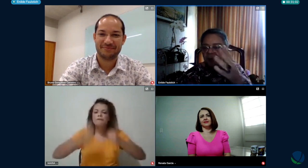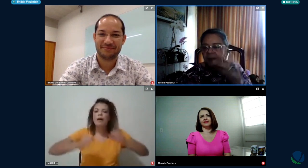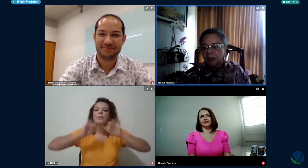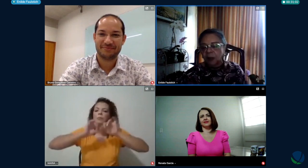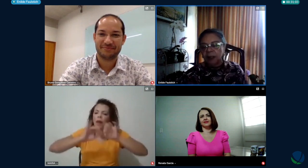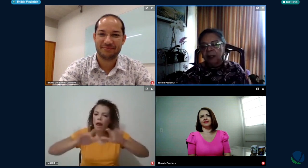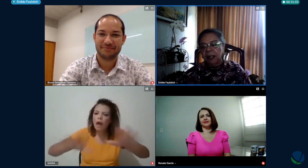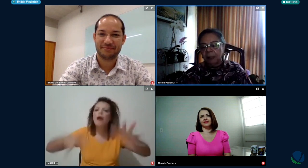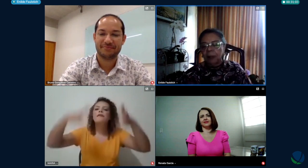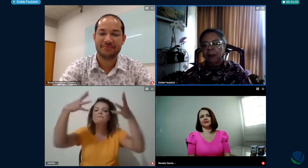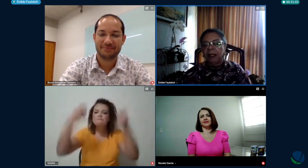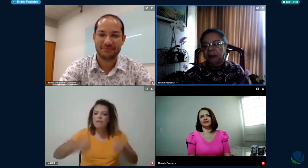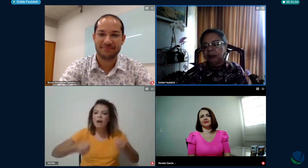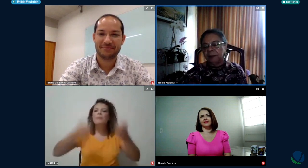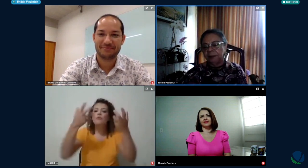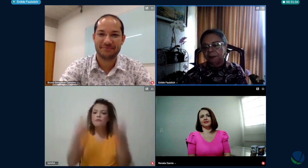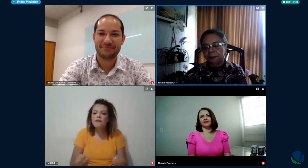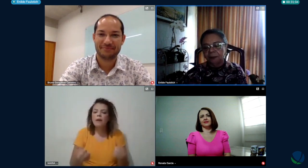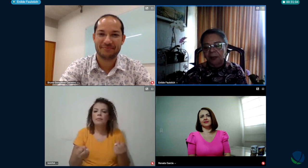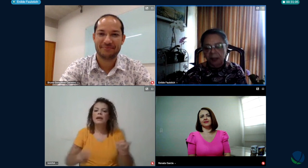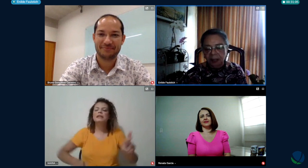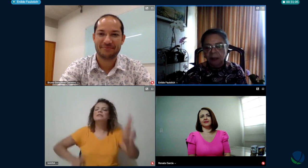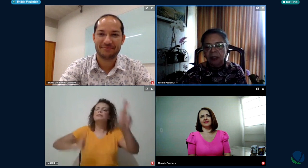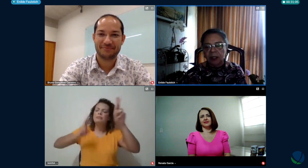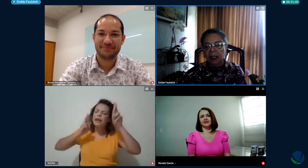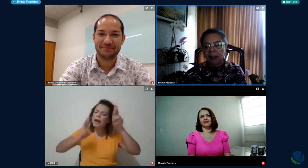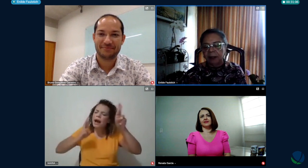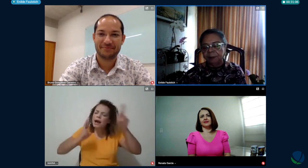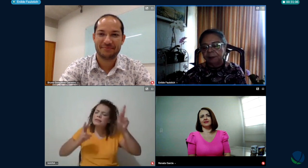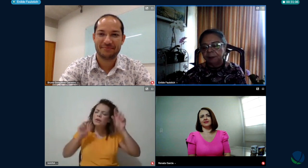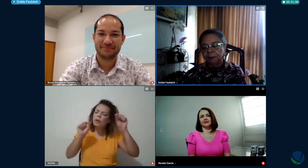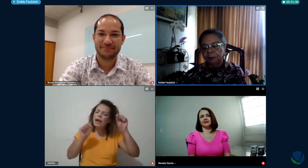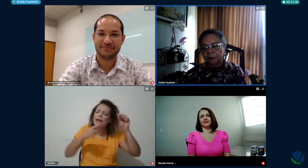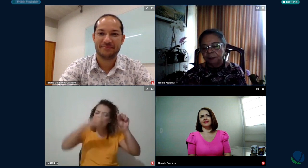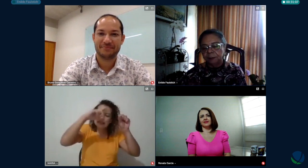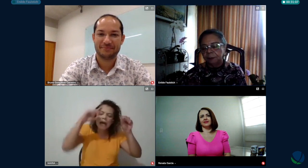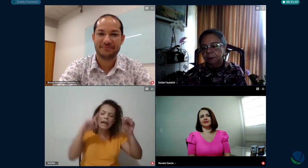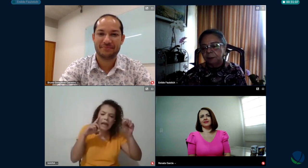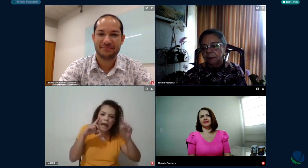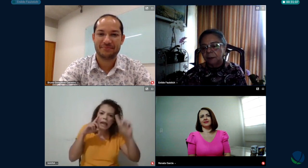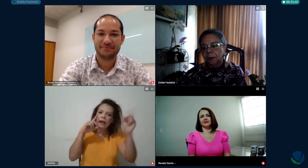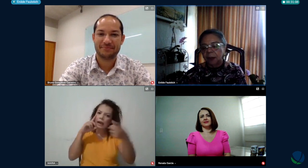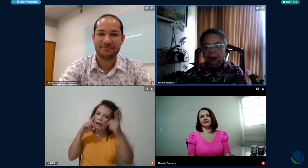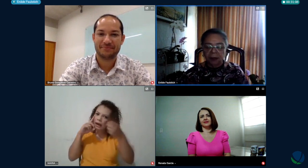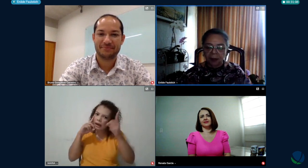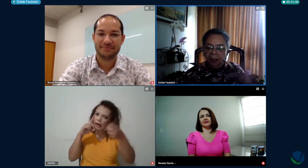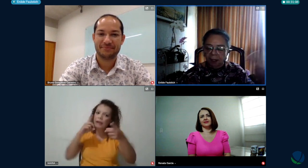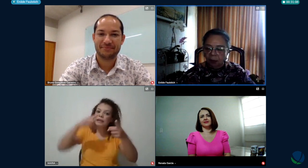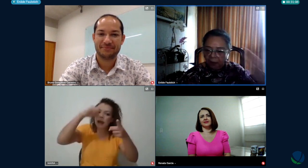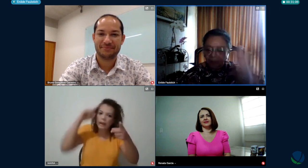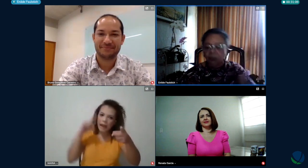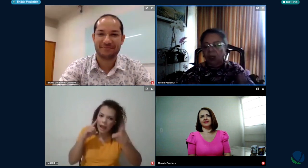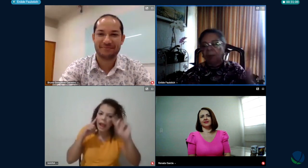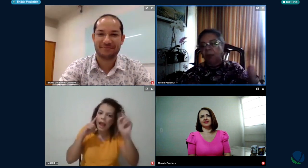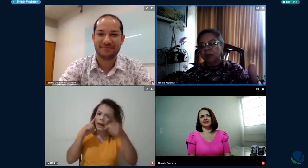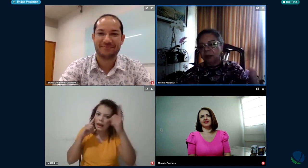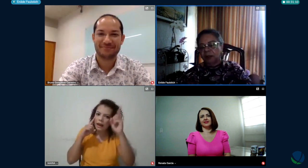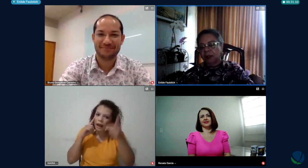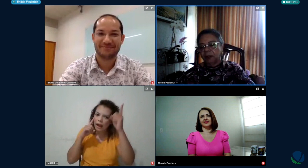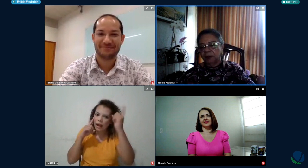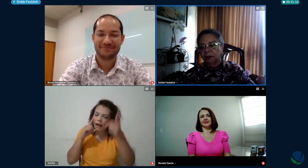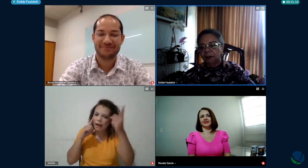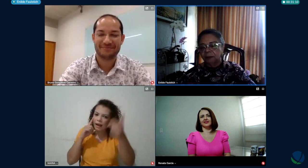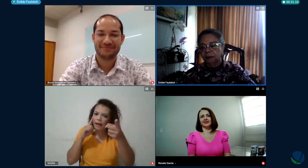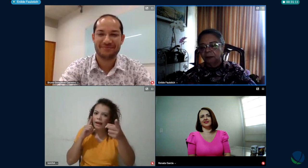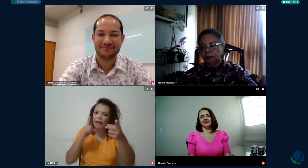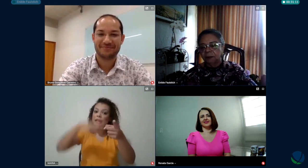minha esperança agora é Daniela Promete. Daniela, você está aí, né? A Daniela agora entrou na